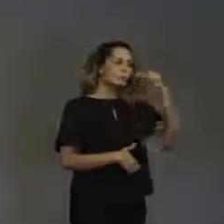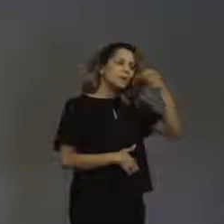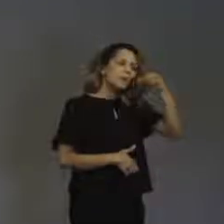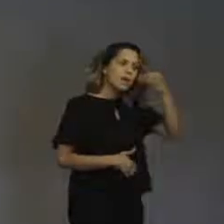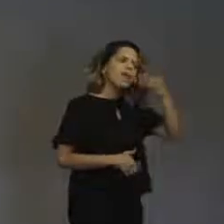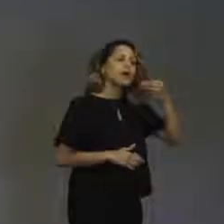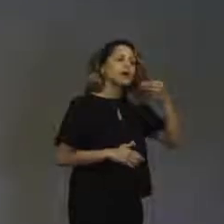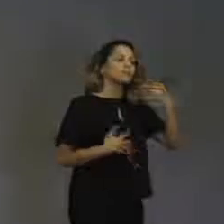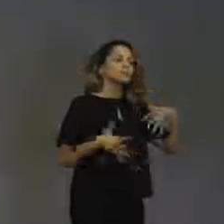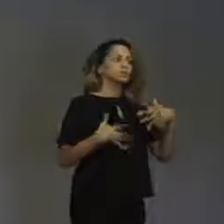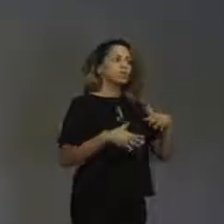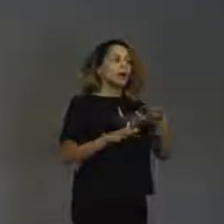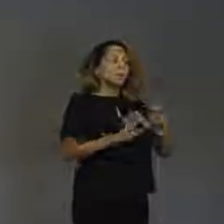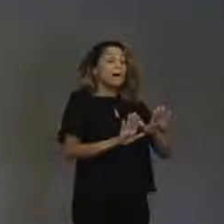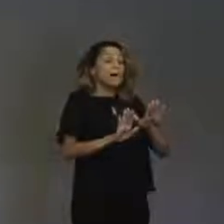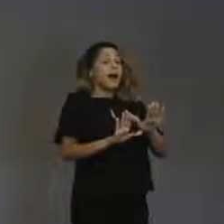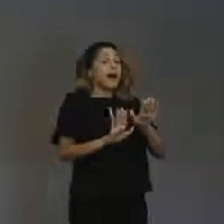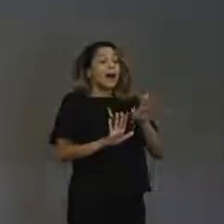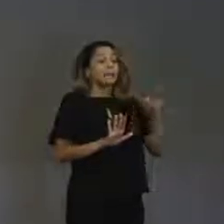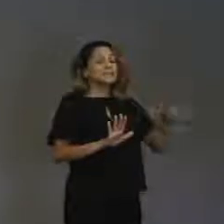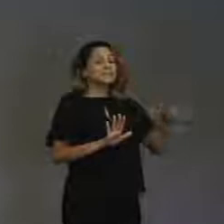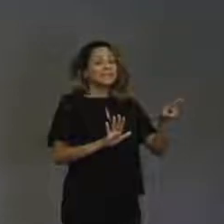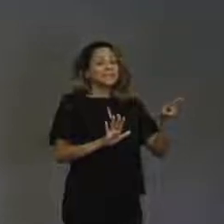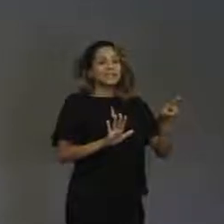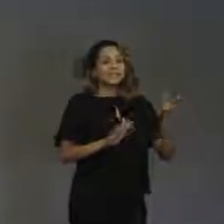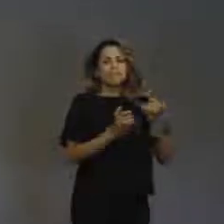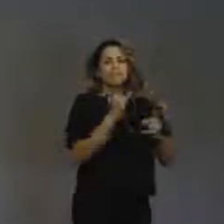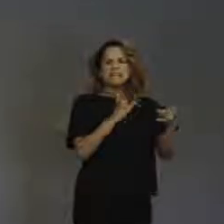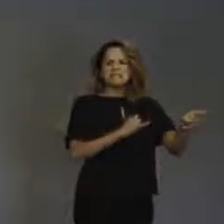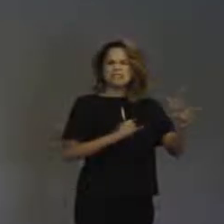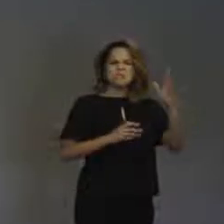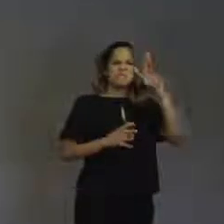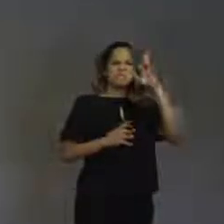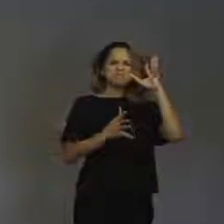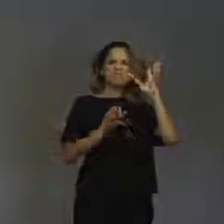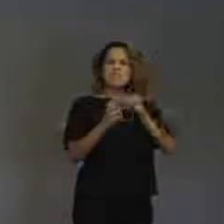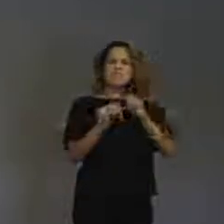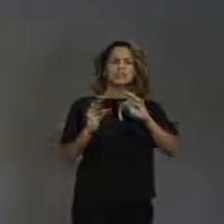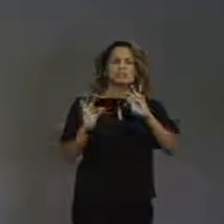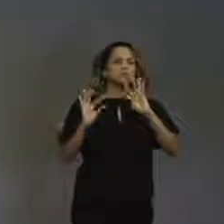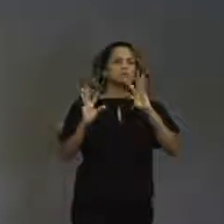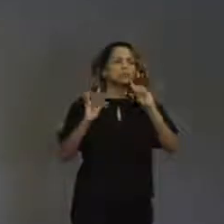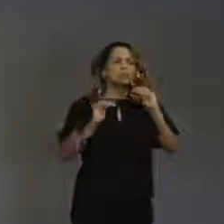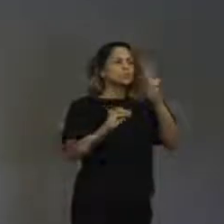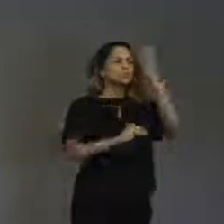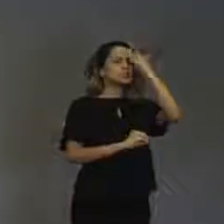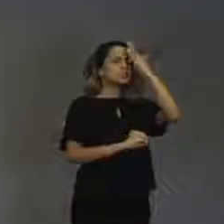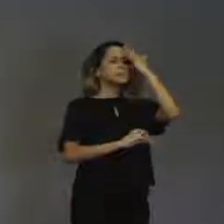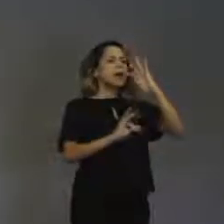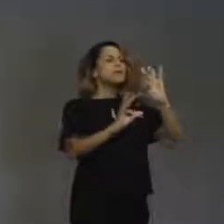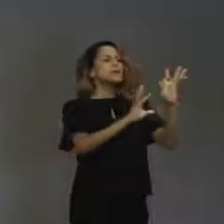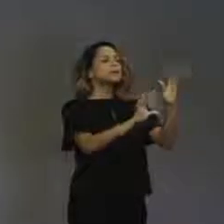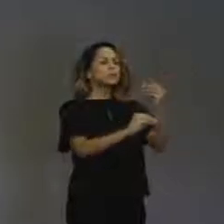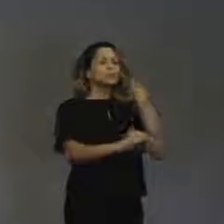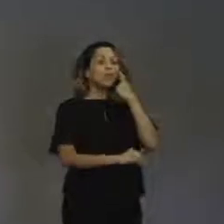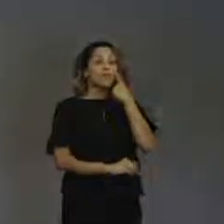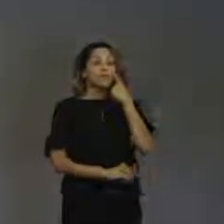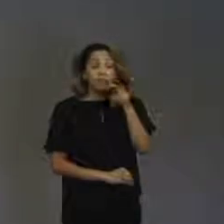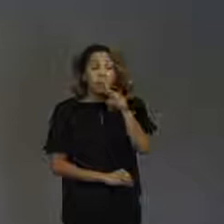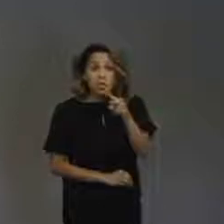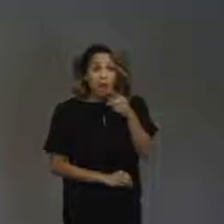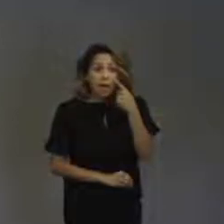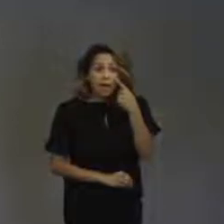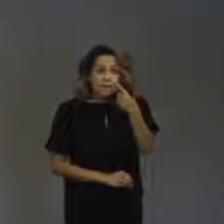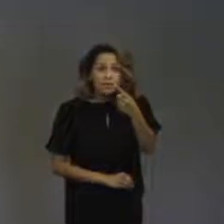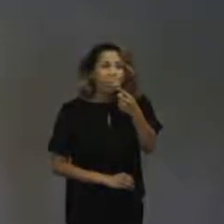outro lado, não dá para achar que essa pessoa vai lá assim, puta, eu entendo de operação de metrô, eu olho ali, eu sei que está errado. Não, cadê o dado que te diz isso? Né?